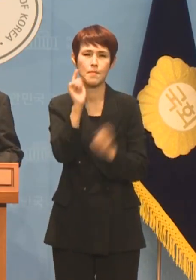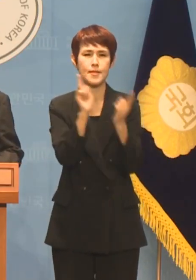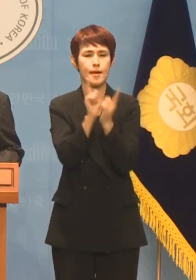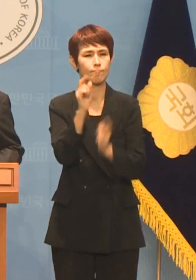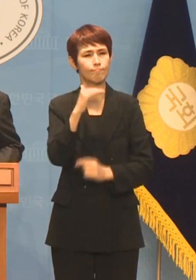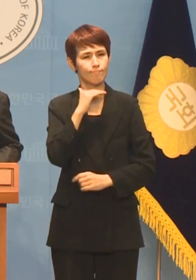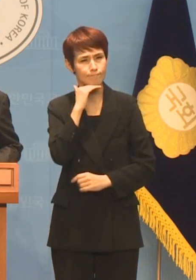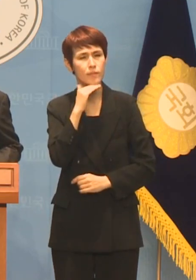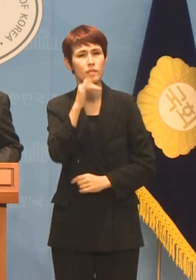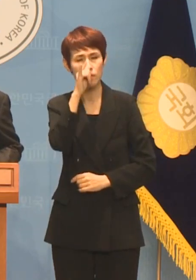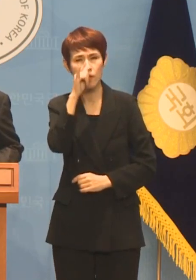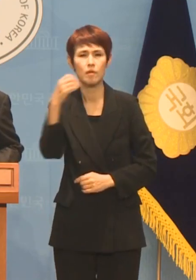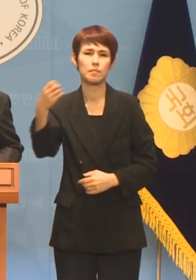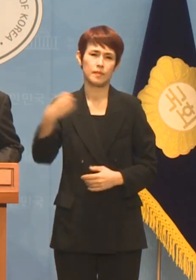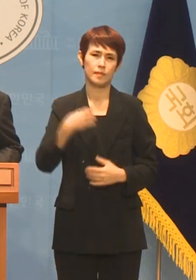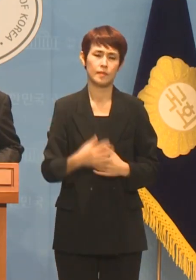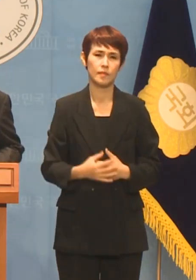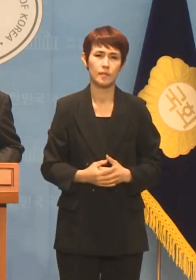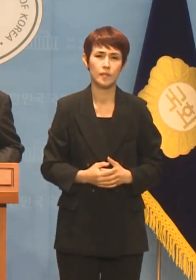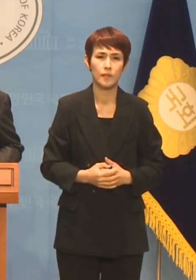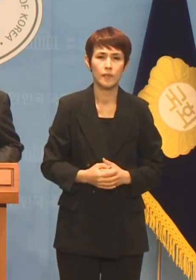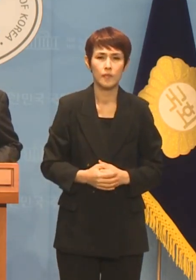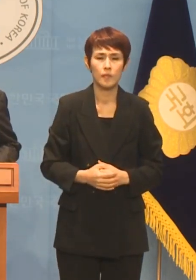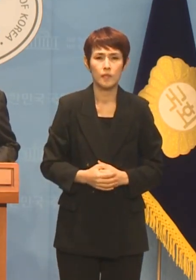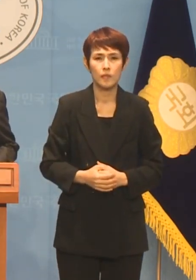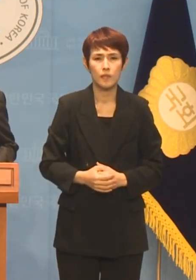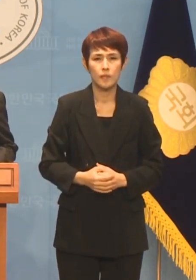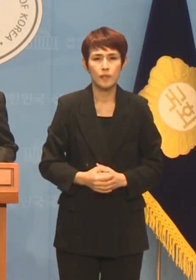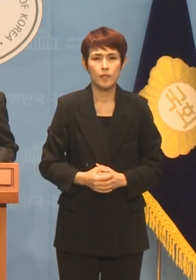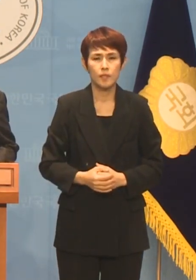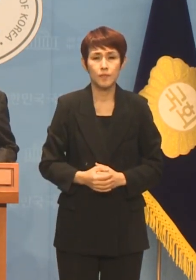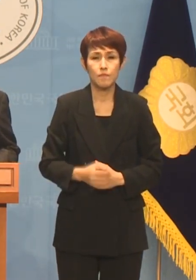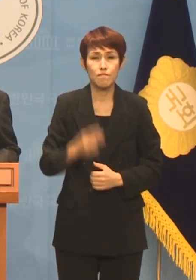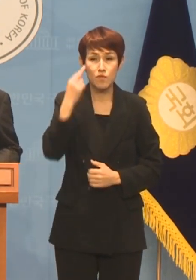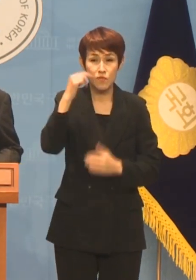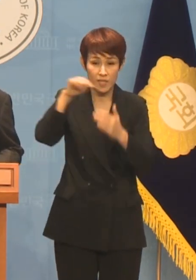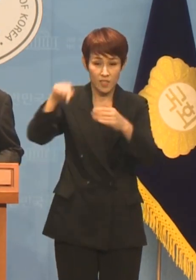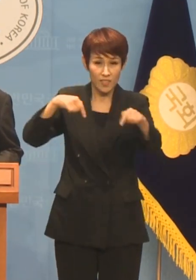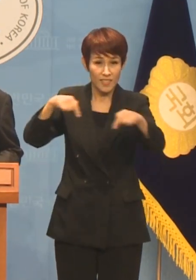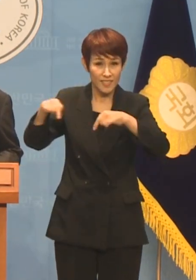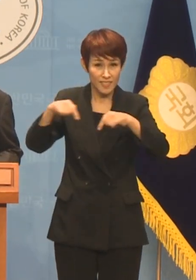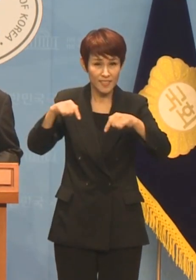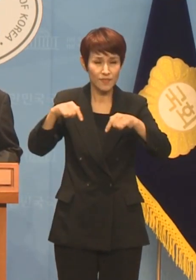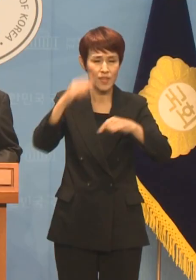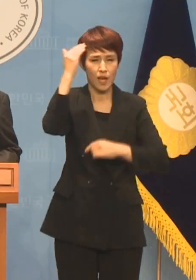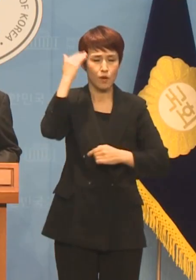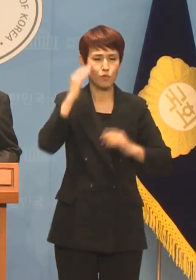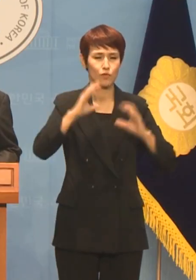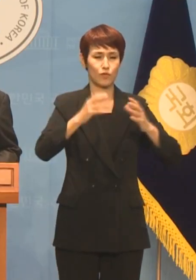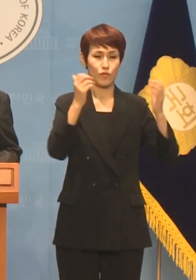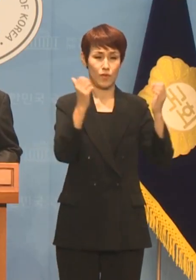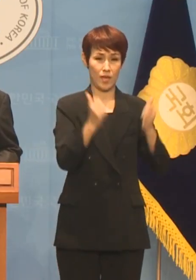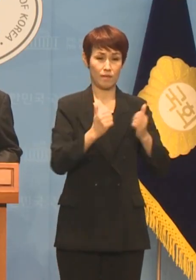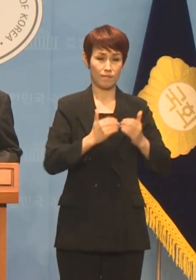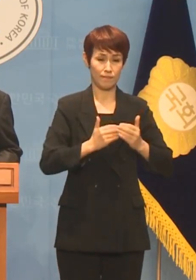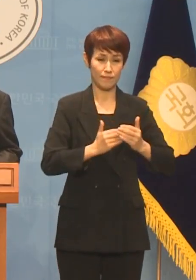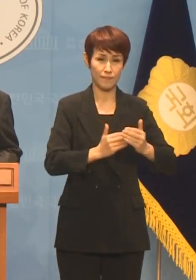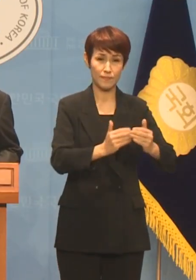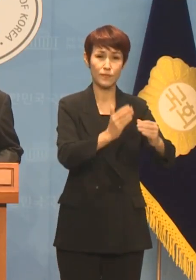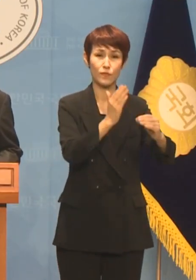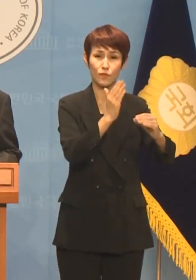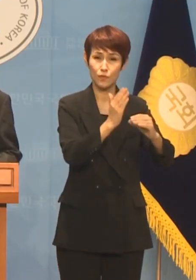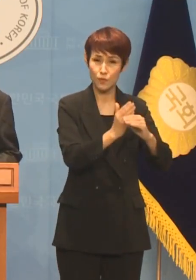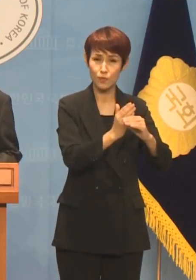고대하고 있었다라고도 얘기했습니다. 미국 내 정치권은 대한민국 국회에서 진행 중인